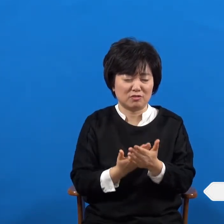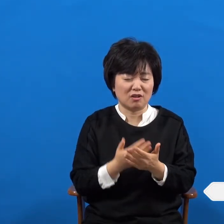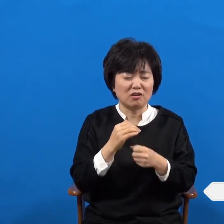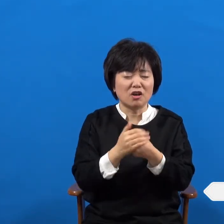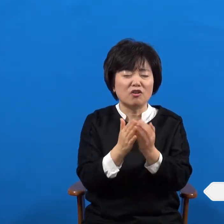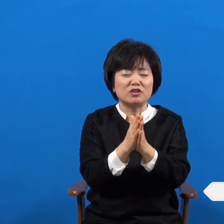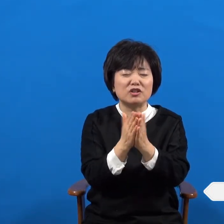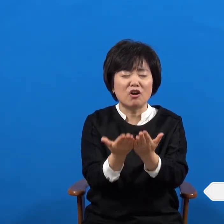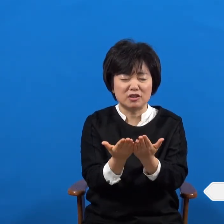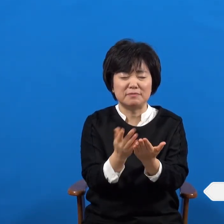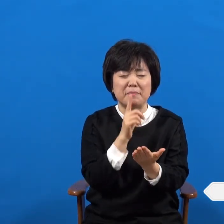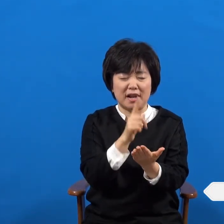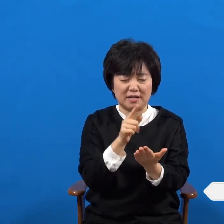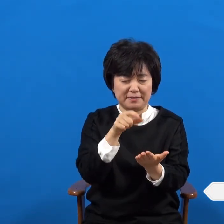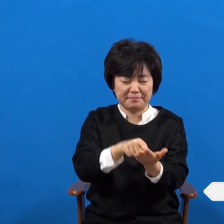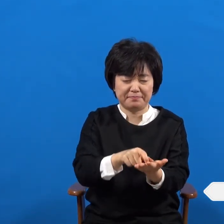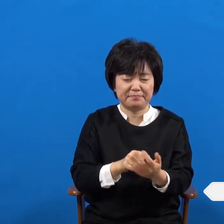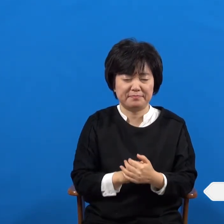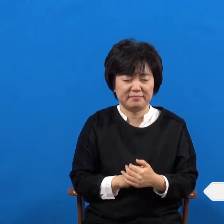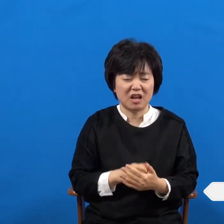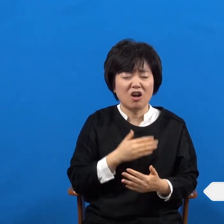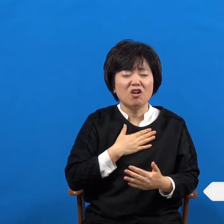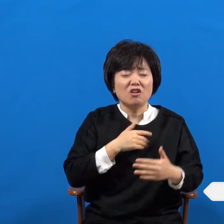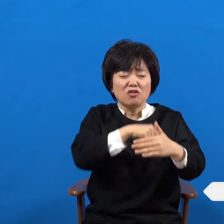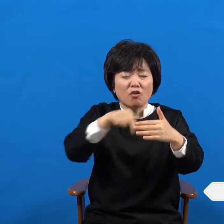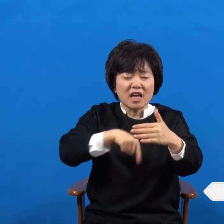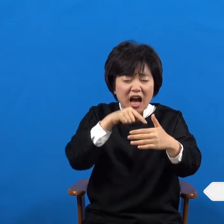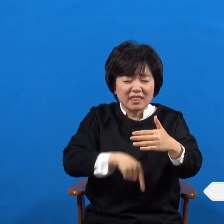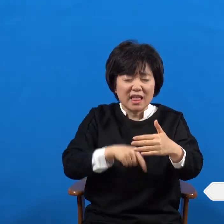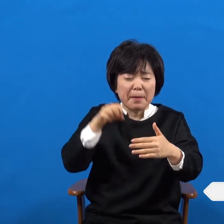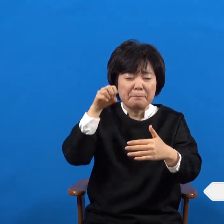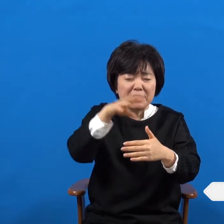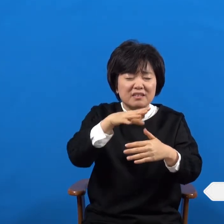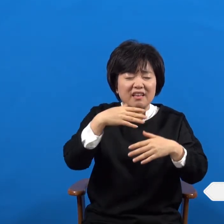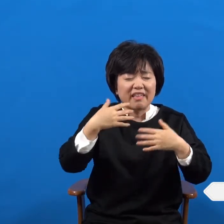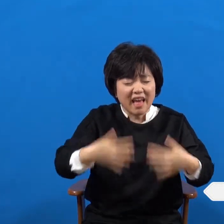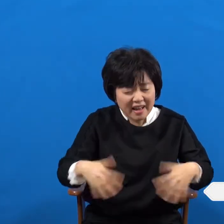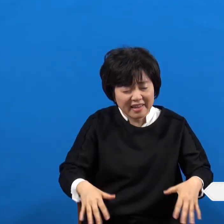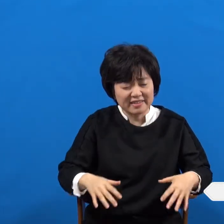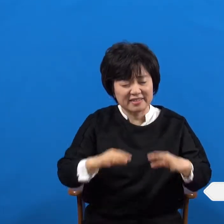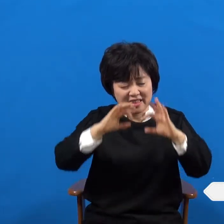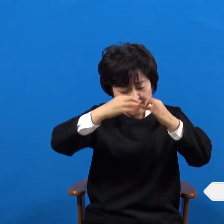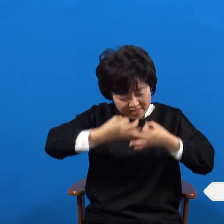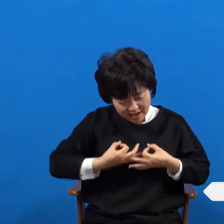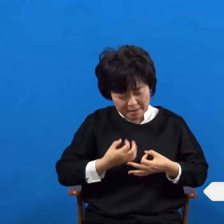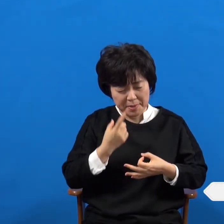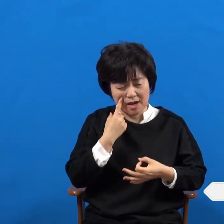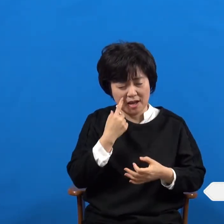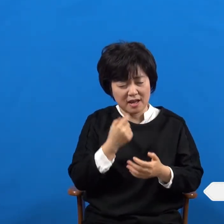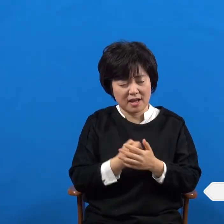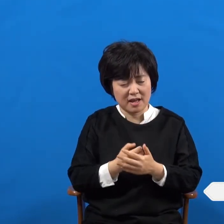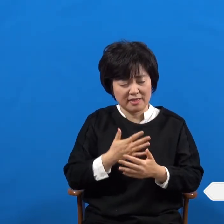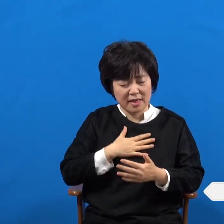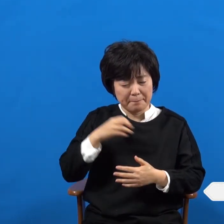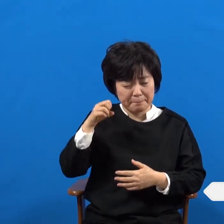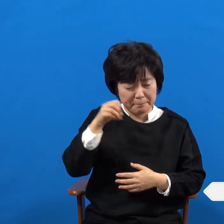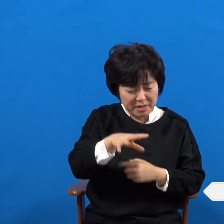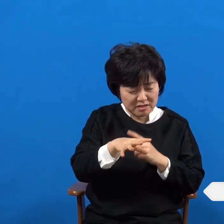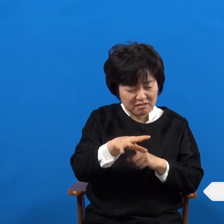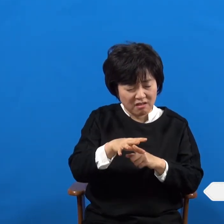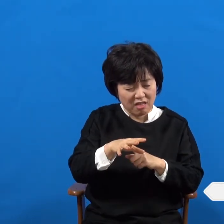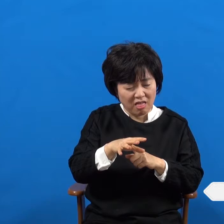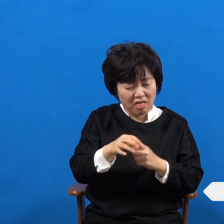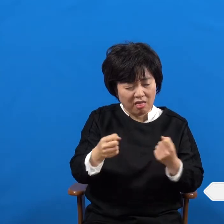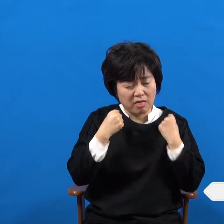성경은 우리에게 말씀합니다. 너희 안에 있는 빛이 약하여지지 않았나 보라. 우리의 빛이 빛을